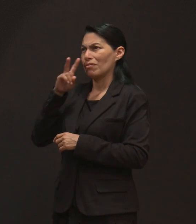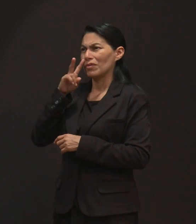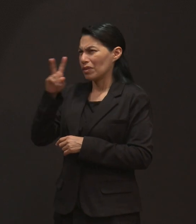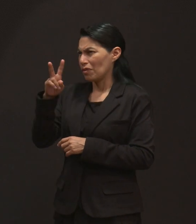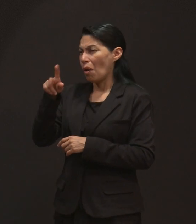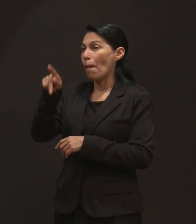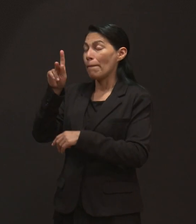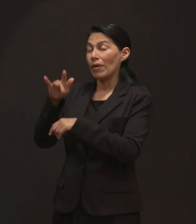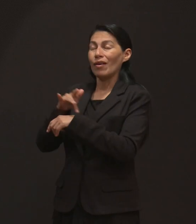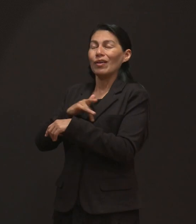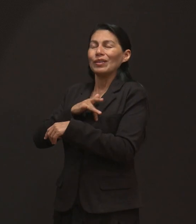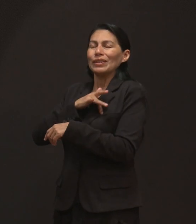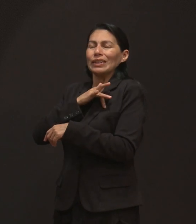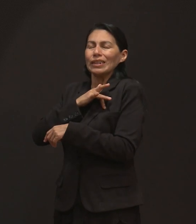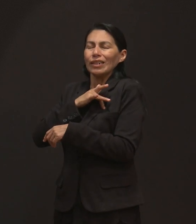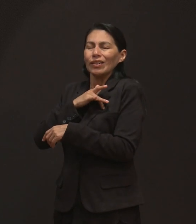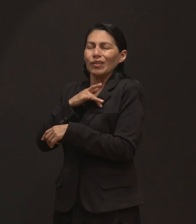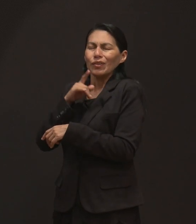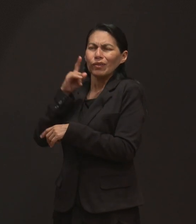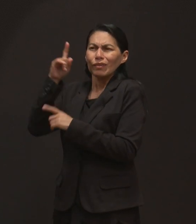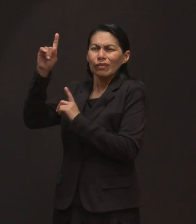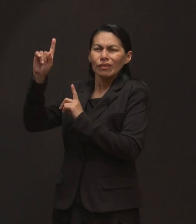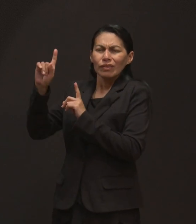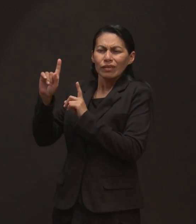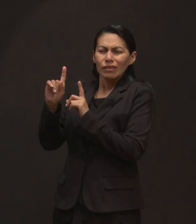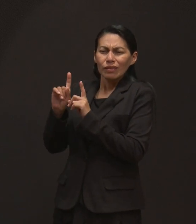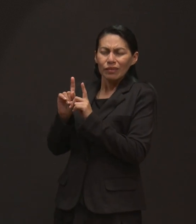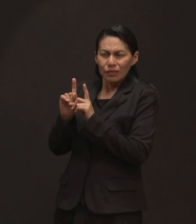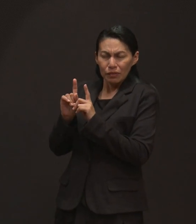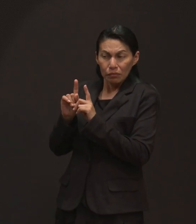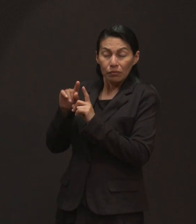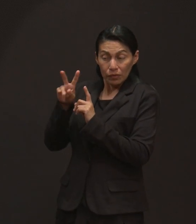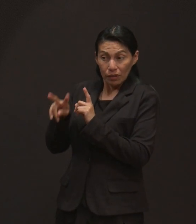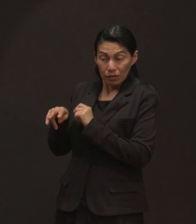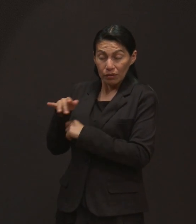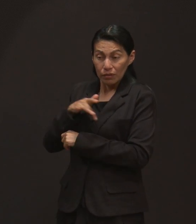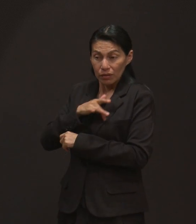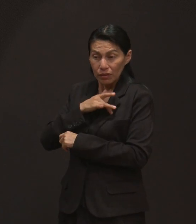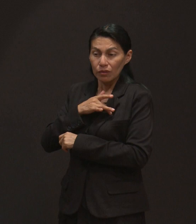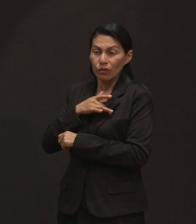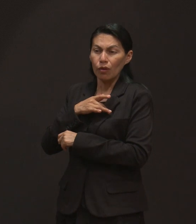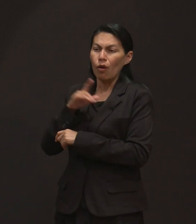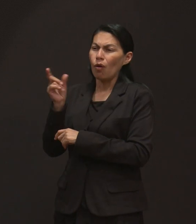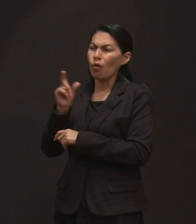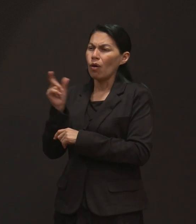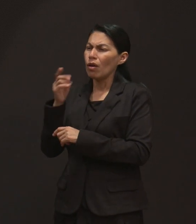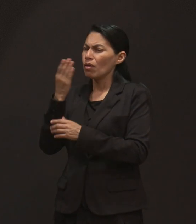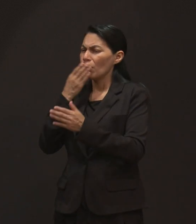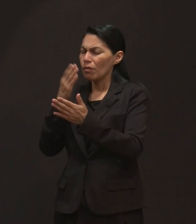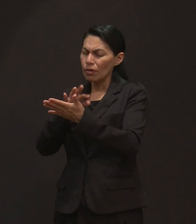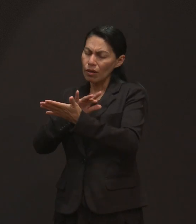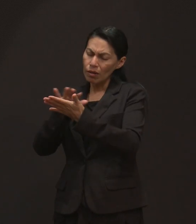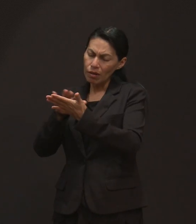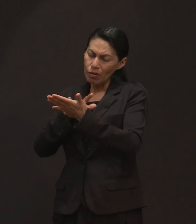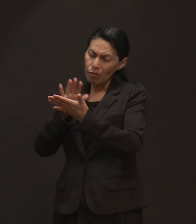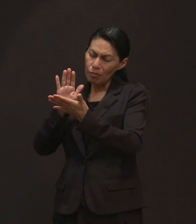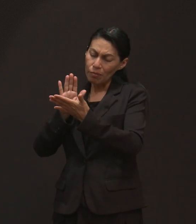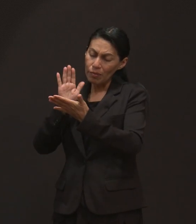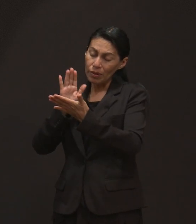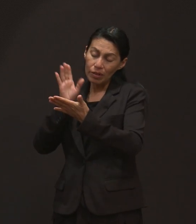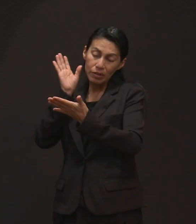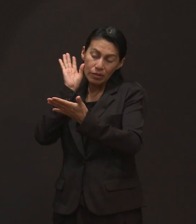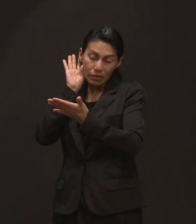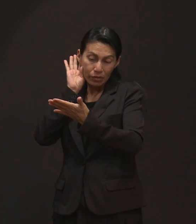realmente es palpable en la oración, su presencia. Y al escucharlo en su